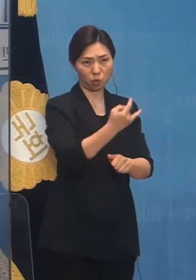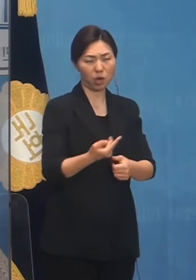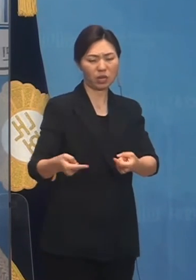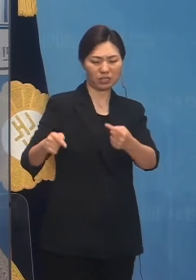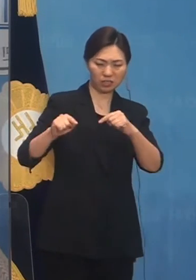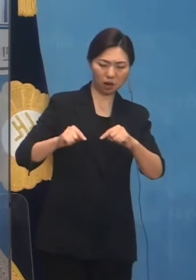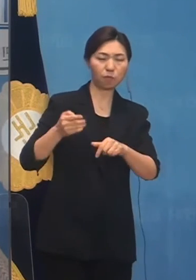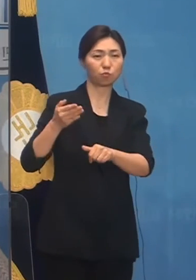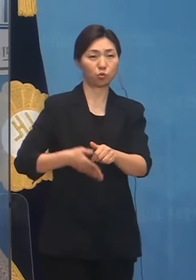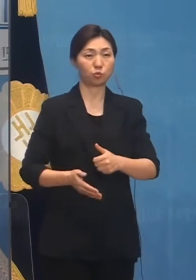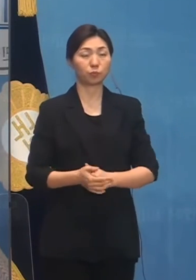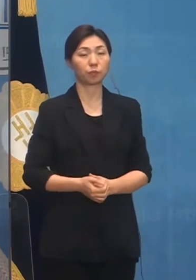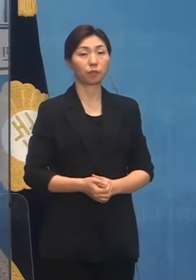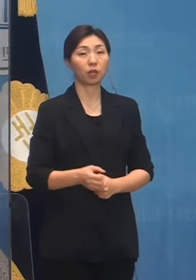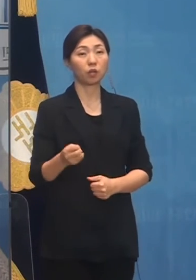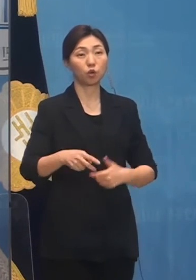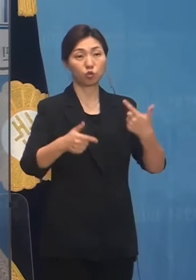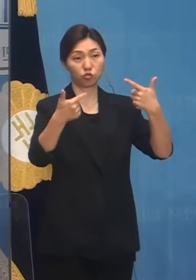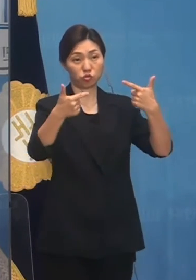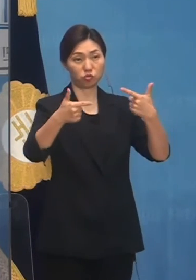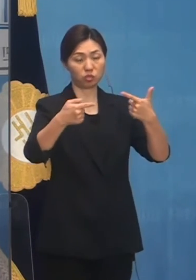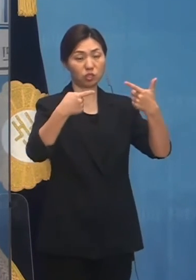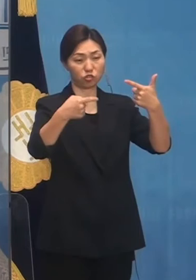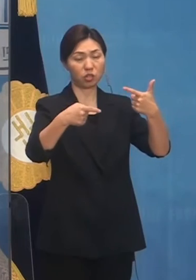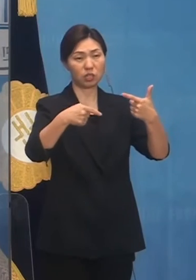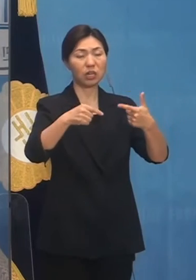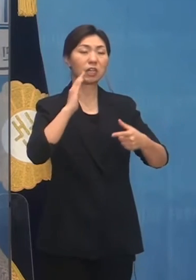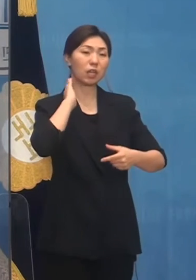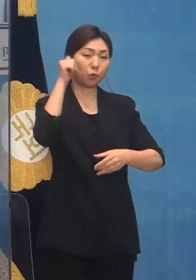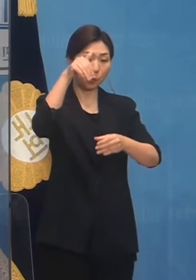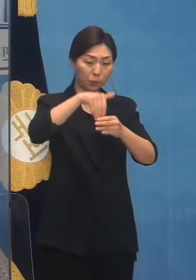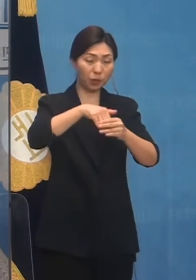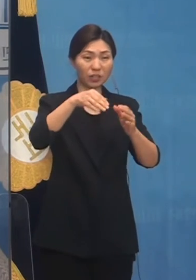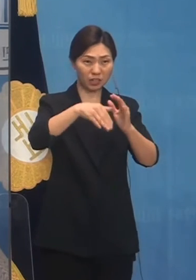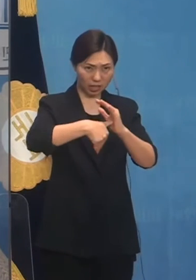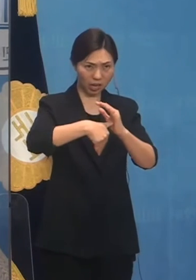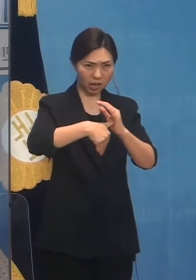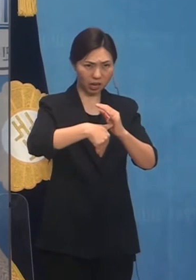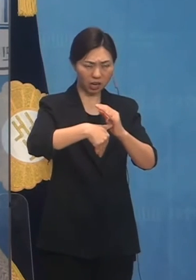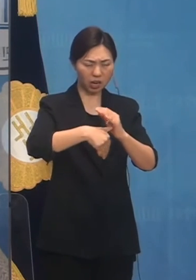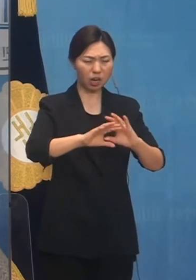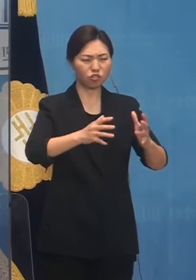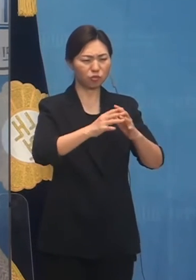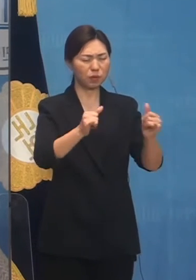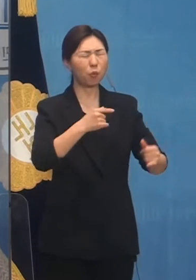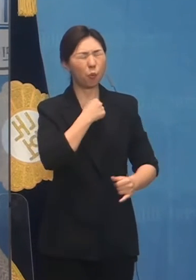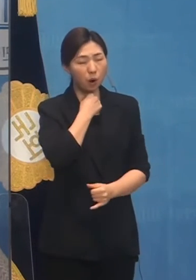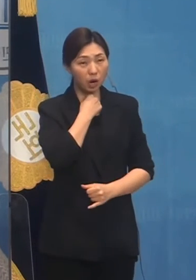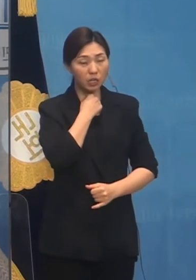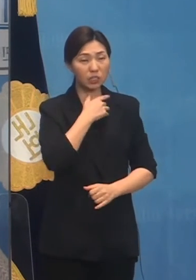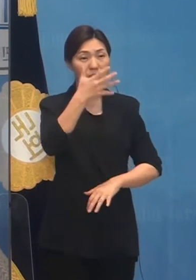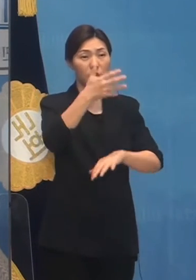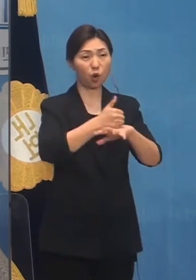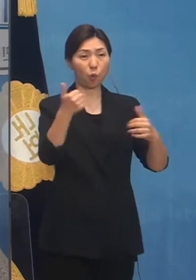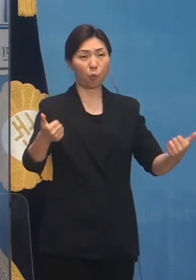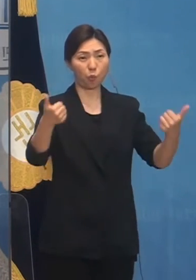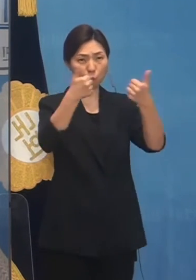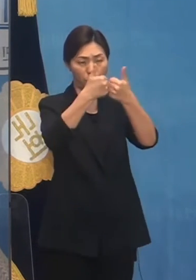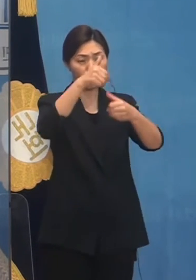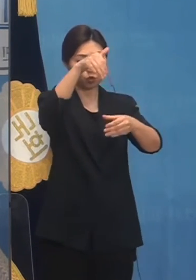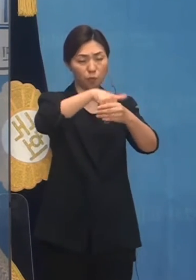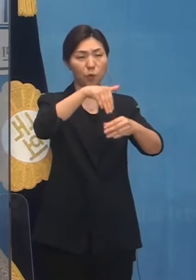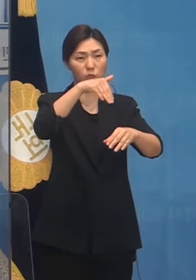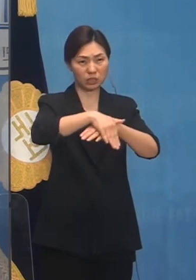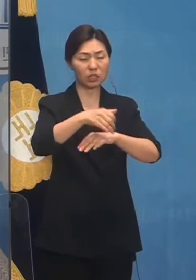과정에서 상당한 수준의 국민적 동의가 확인된 결선투표제와 대통령 중임제,